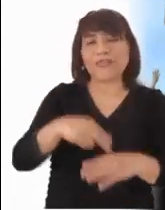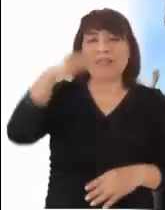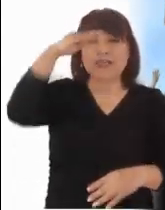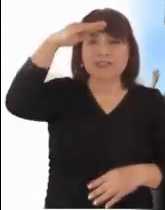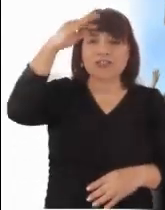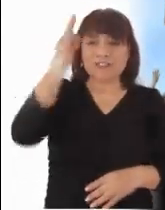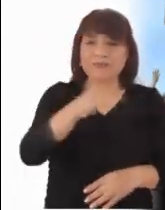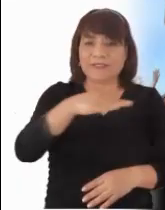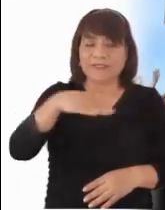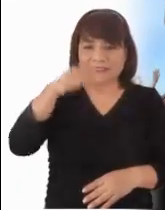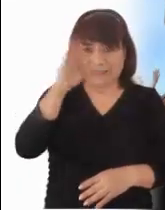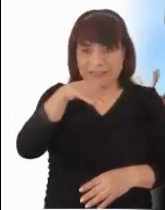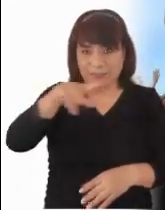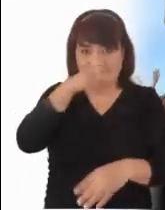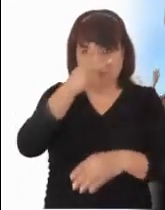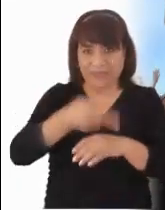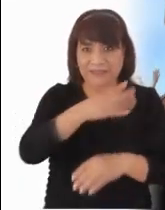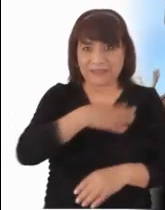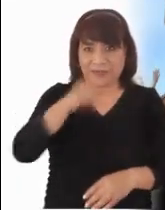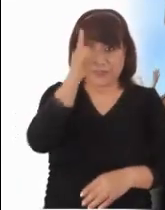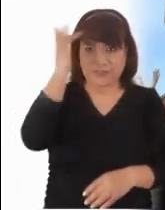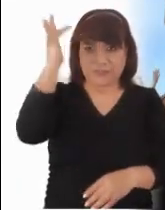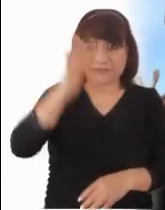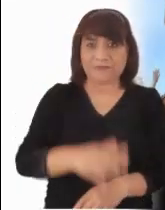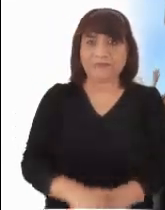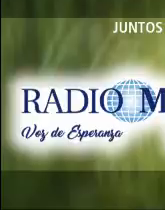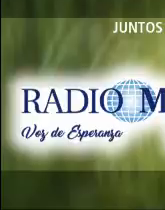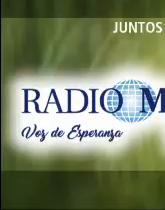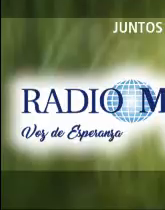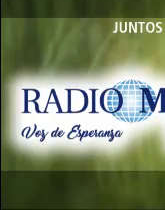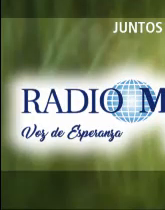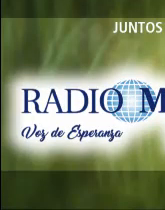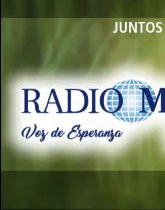Señor te bendiga en nombre del Padre, y del Hijo, y del Espíritu Santo.